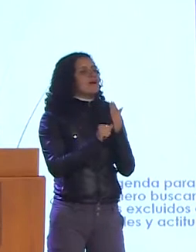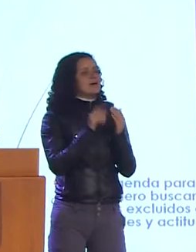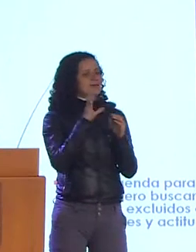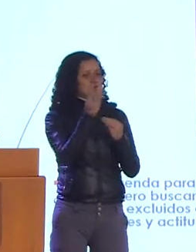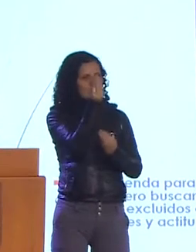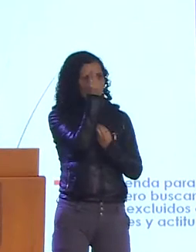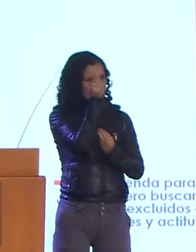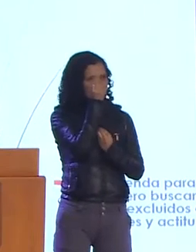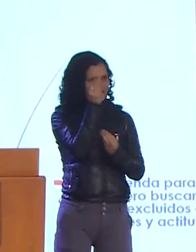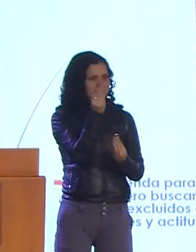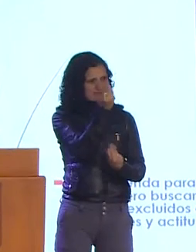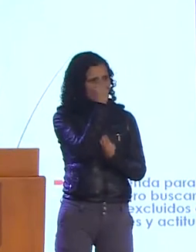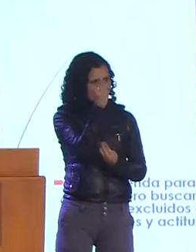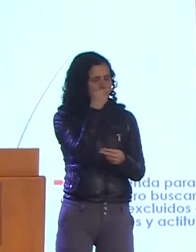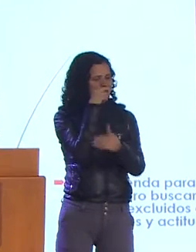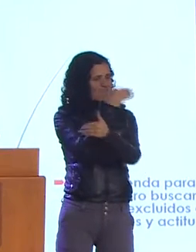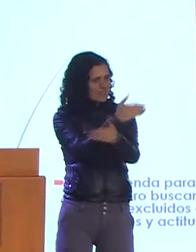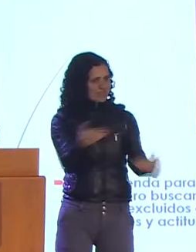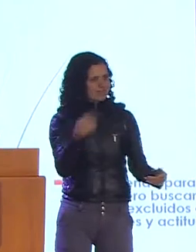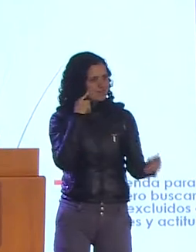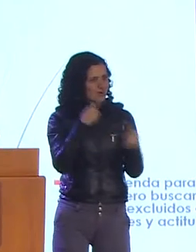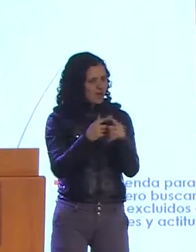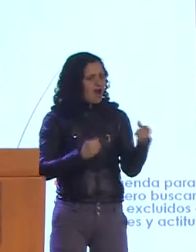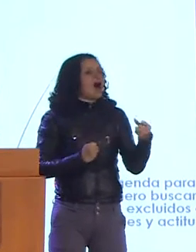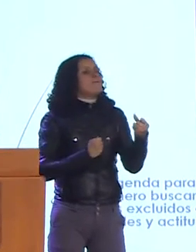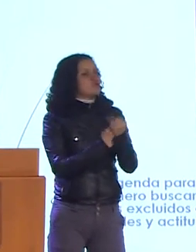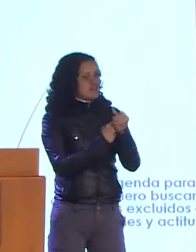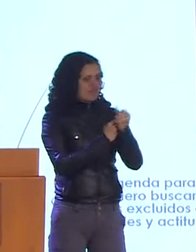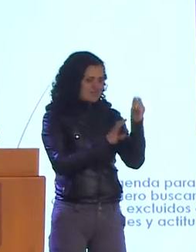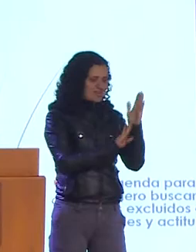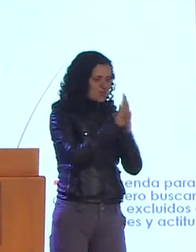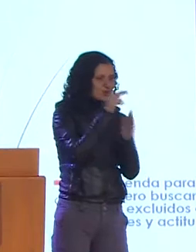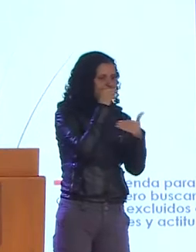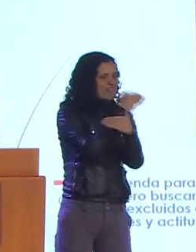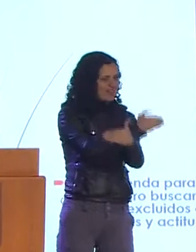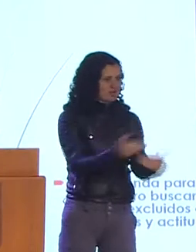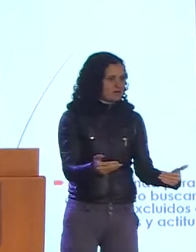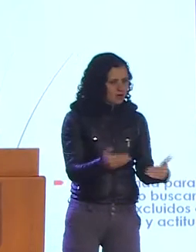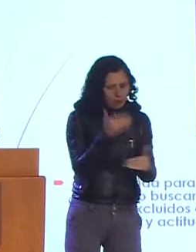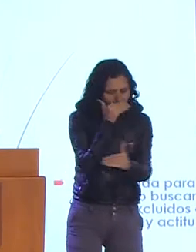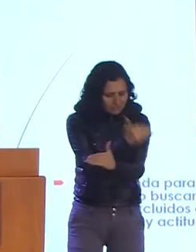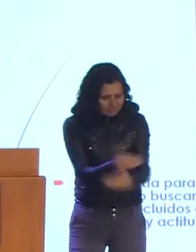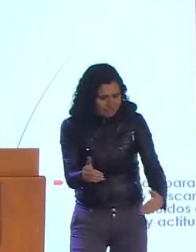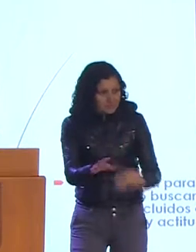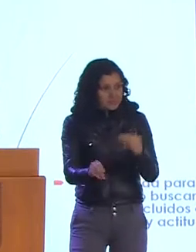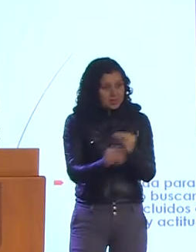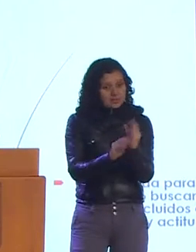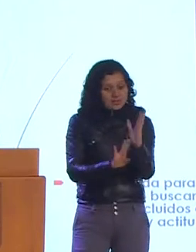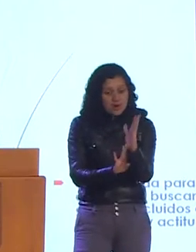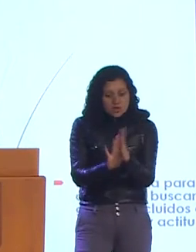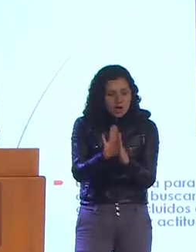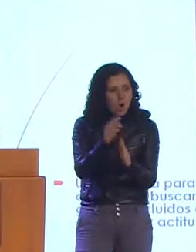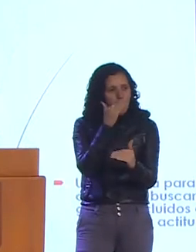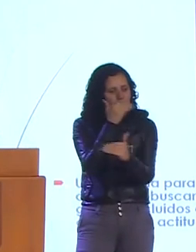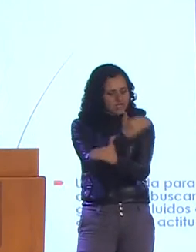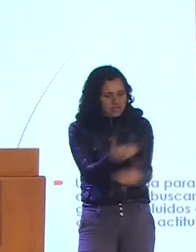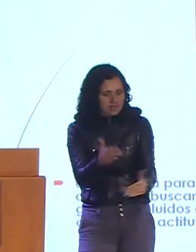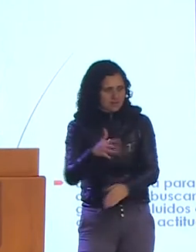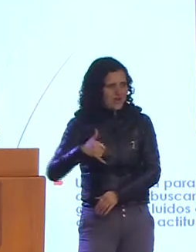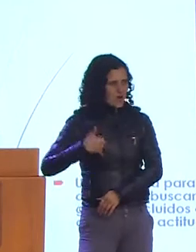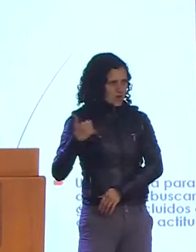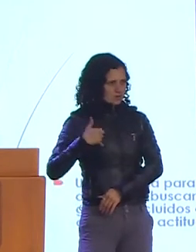infantil en apoyar el desarrollo infantil temprano, en desarrollar integralmente la niñez y la